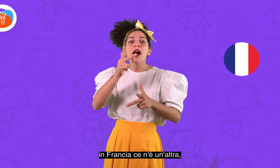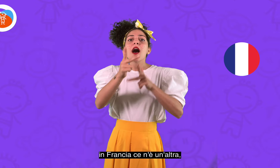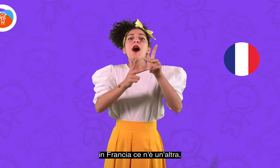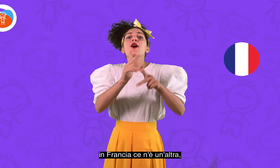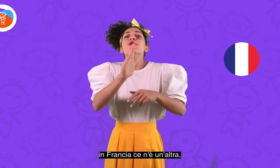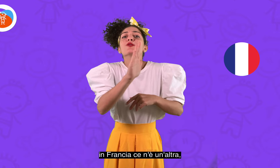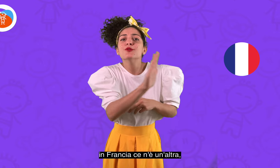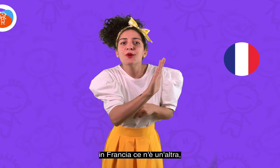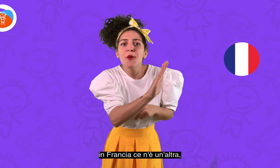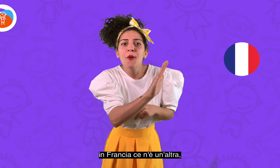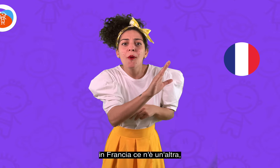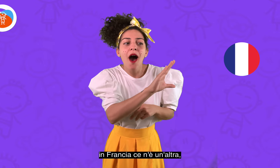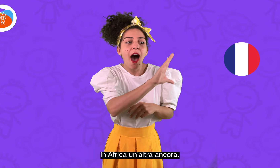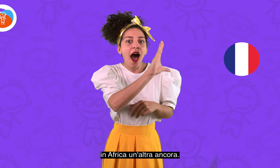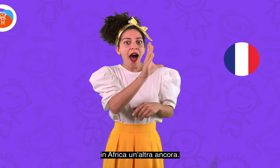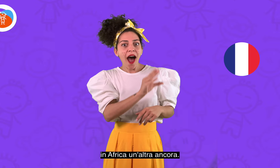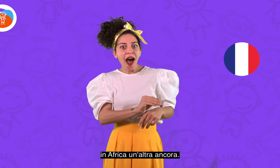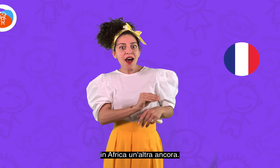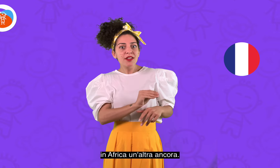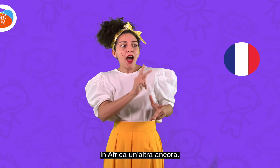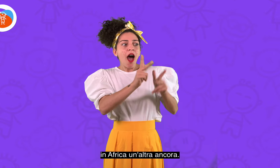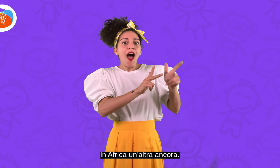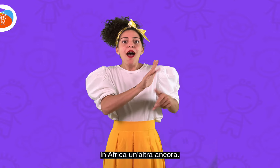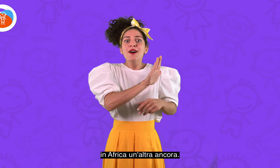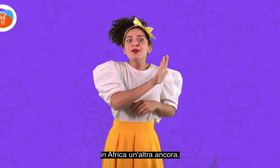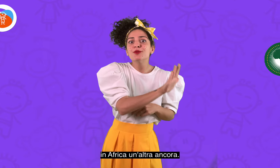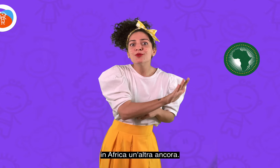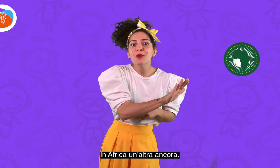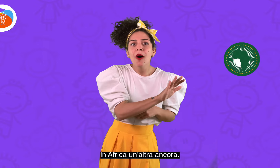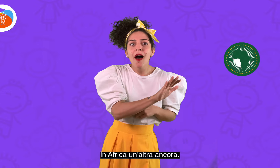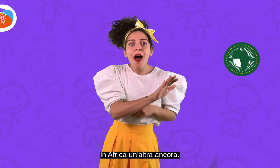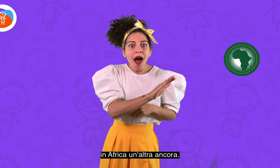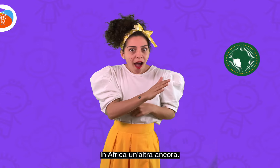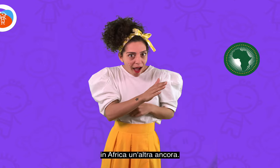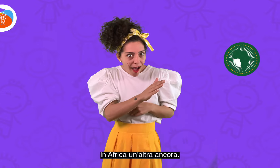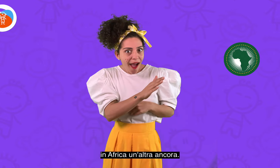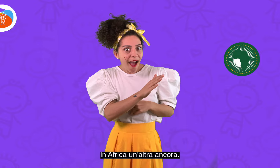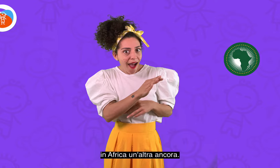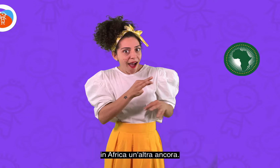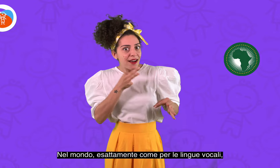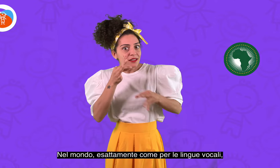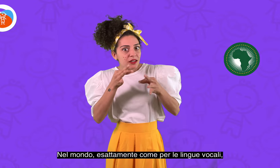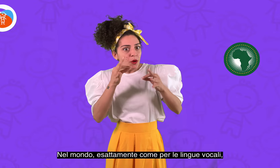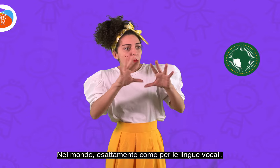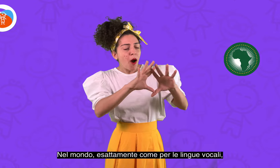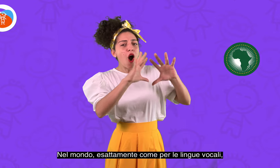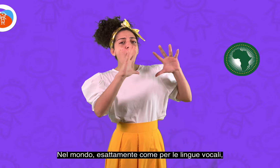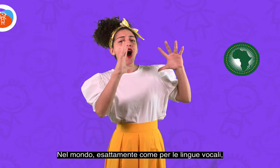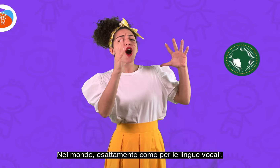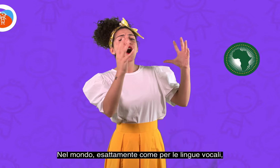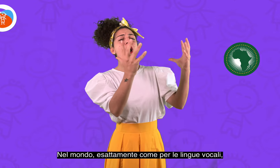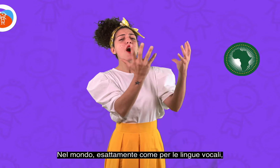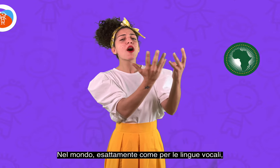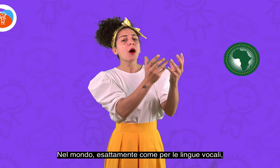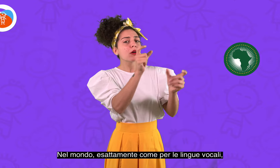In Francia c'è un'altra ancora! In Africa un'altra ancora! Nel mondo,